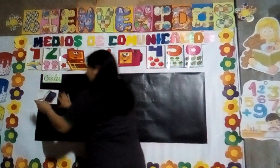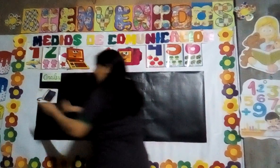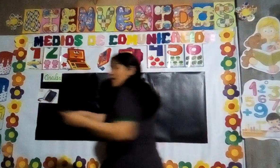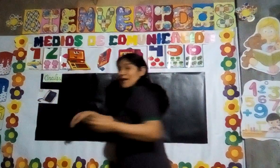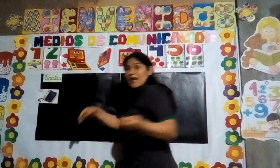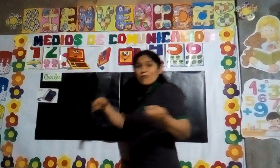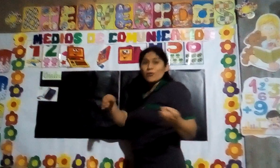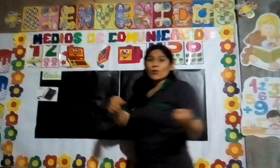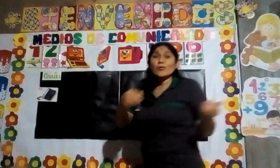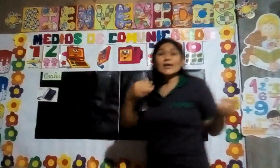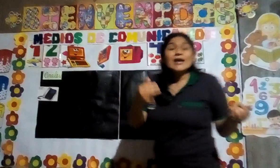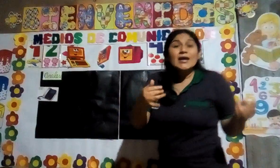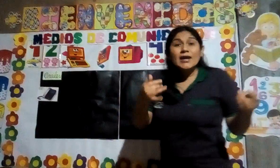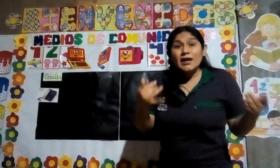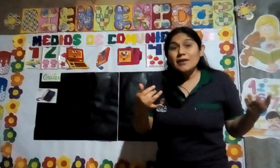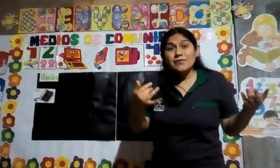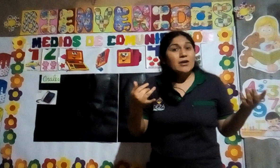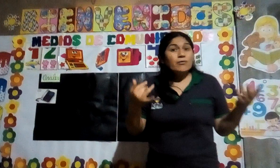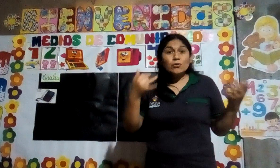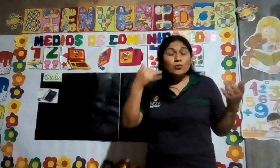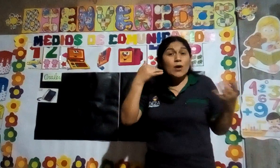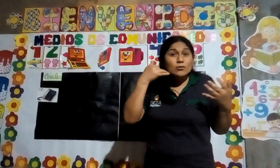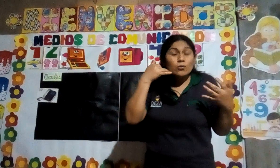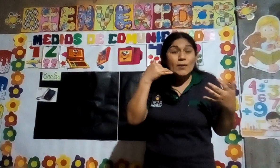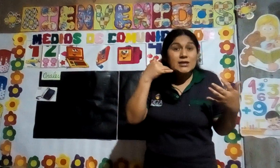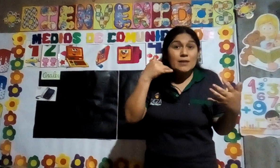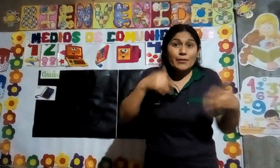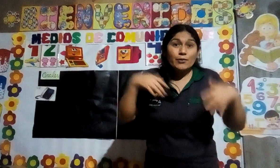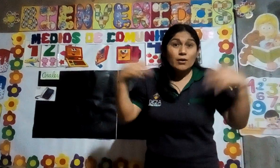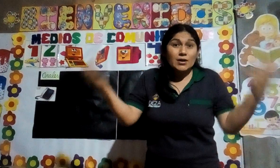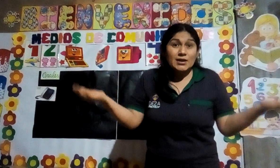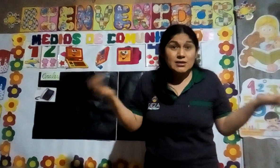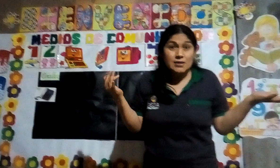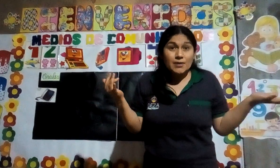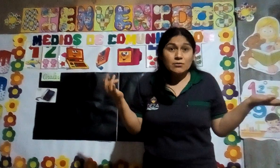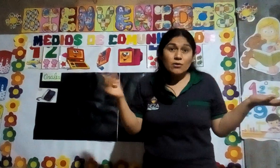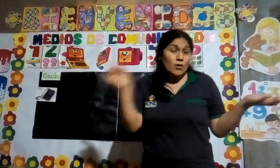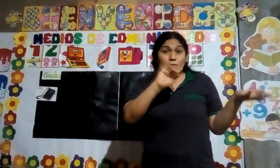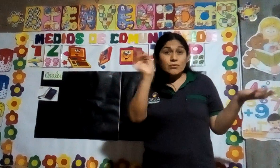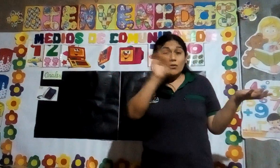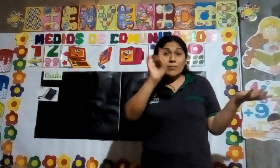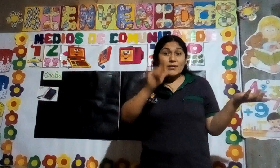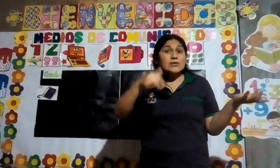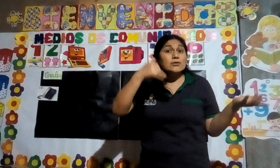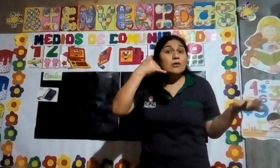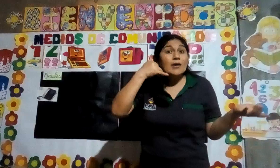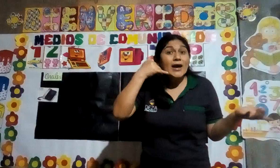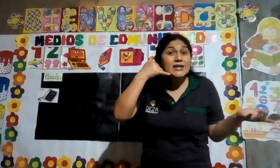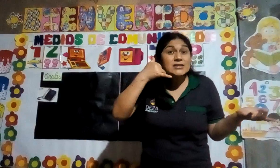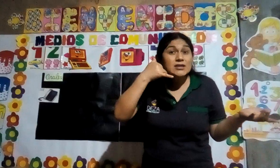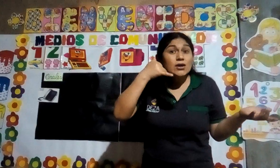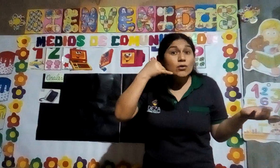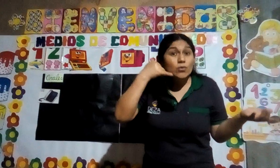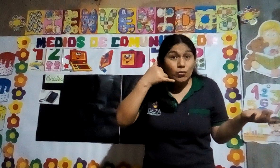El teléfono, porque ¿en el teléfono tú ves a la persona con la que estás hablando? No, ¿verdad? Solo la